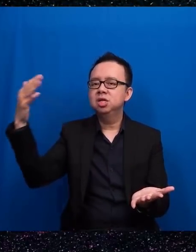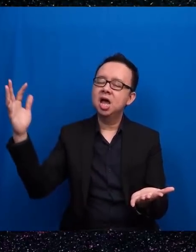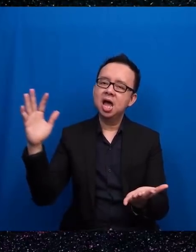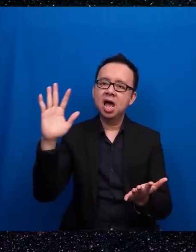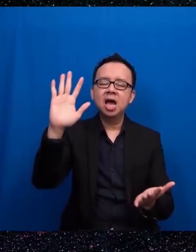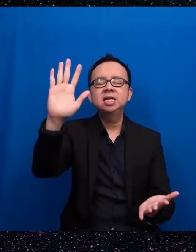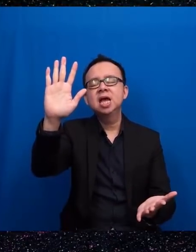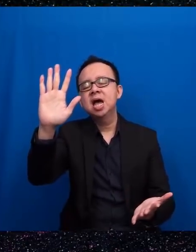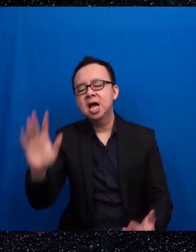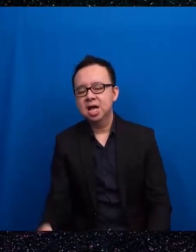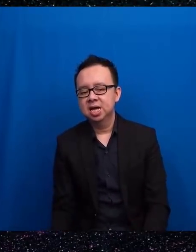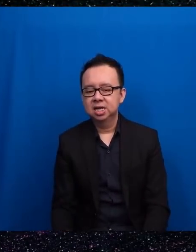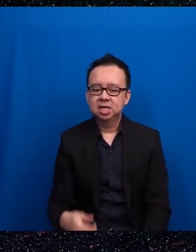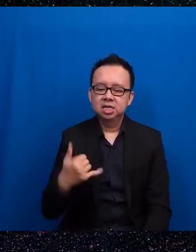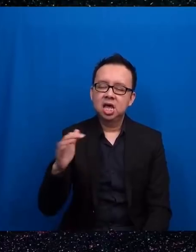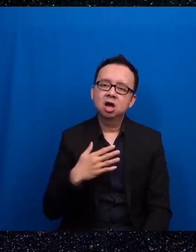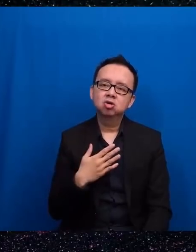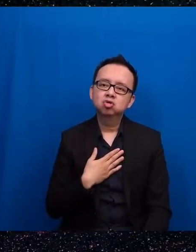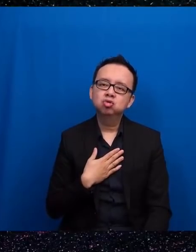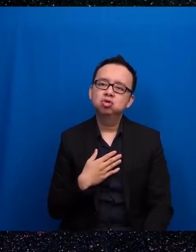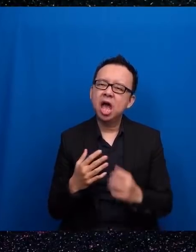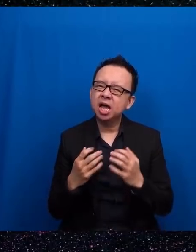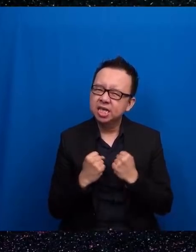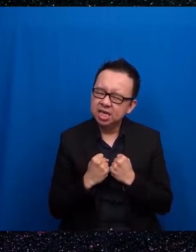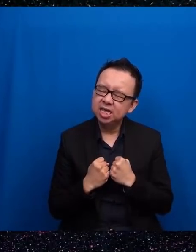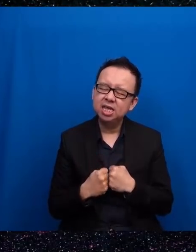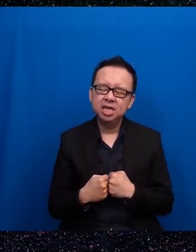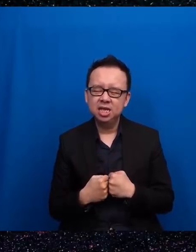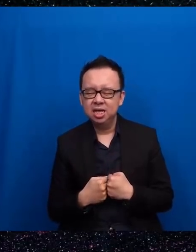bagi kemuliaan-Nya. Oh, yang ku